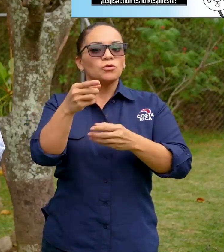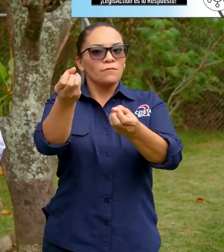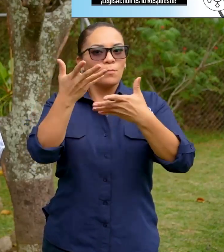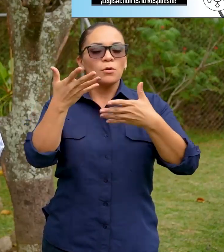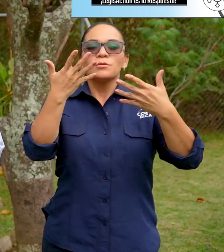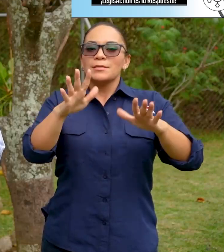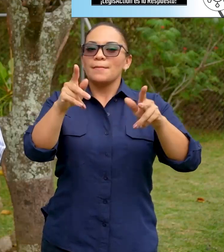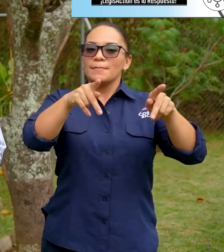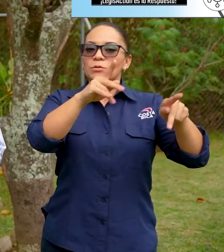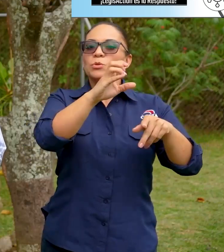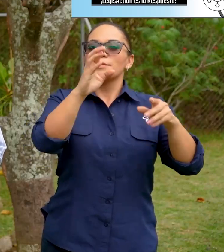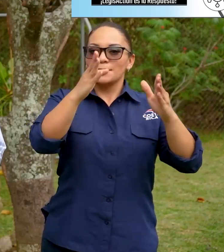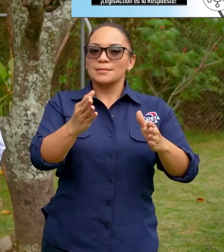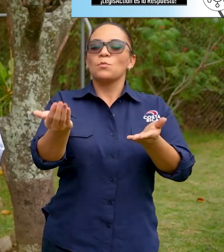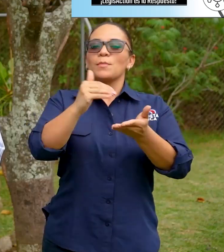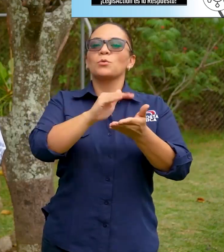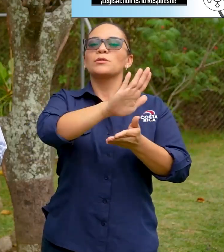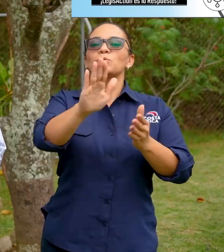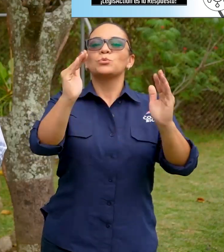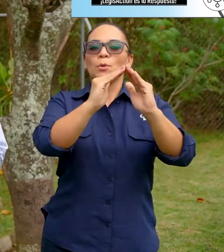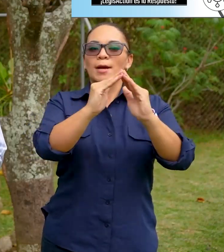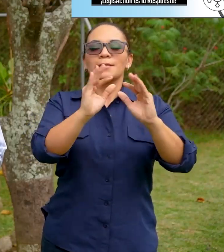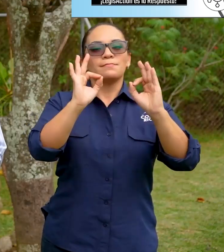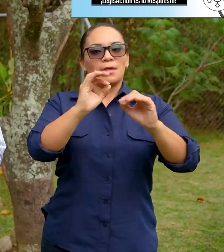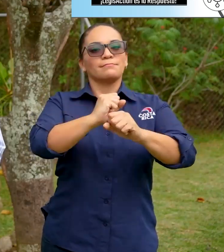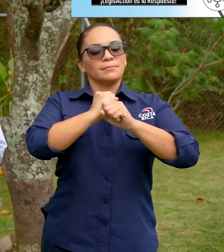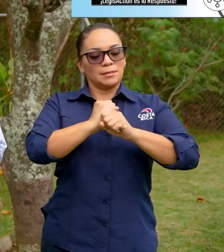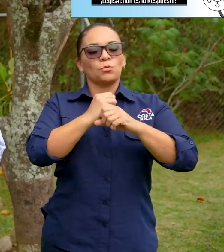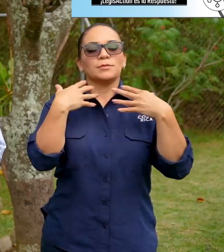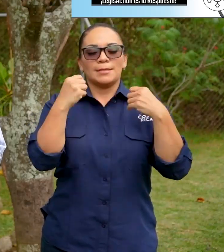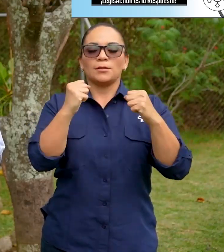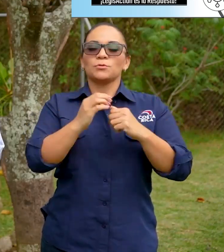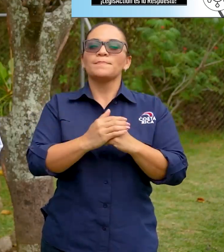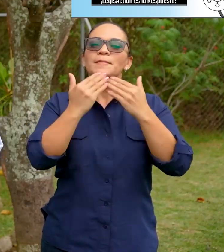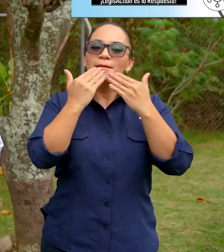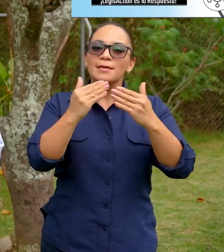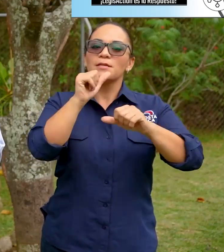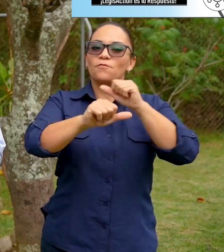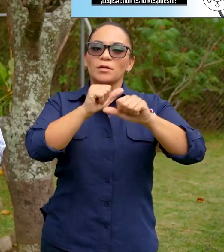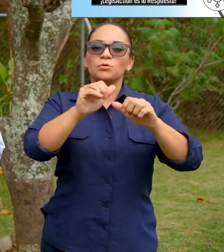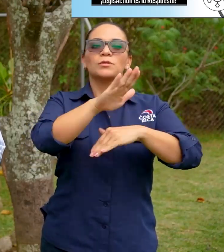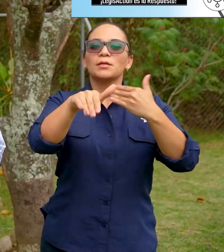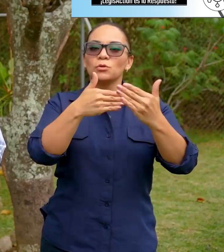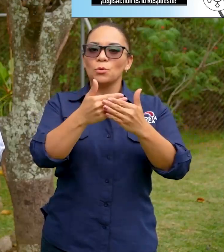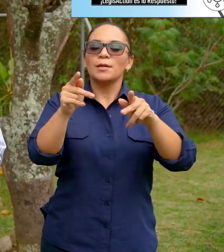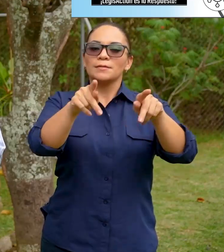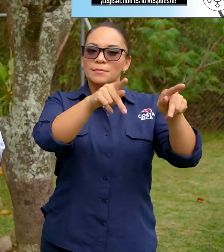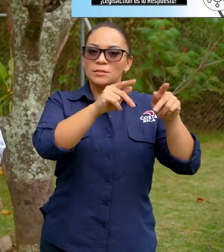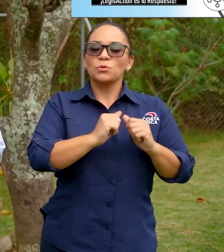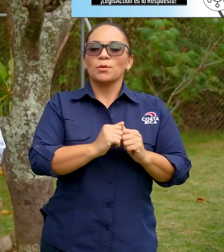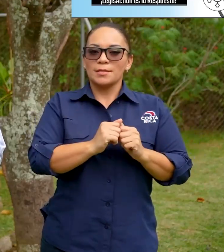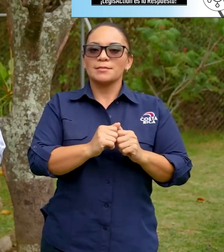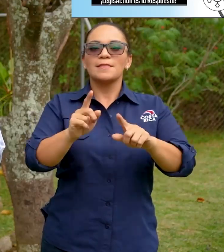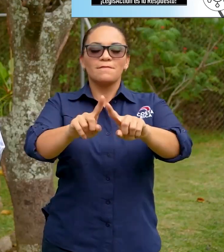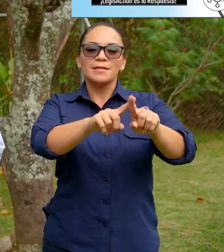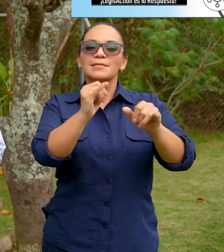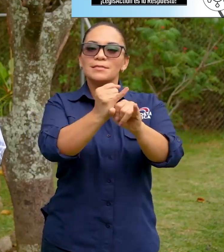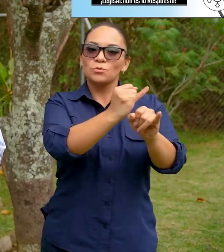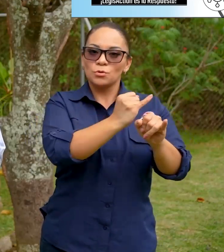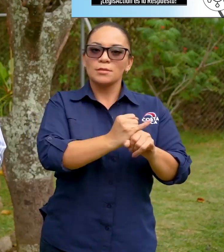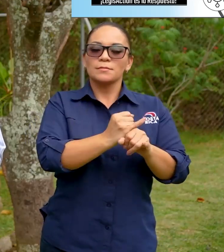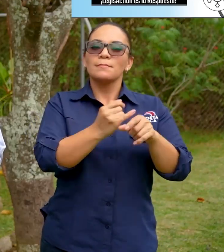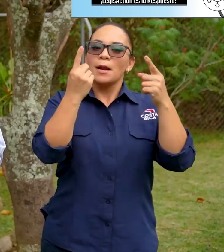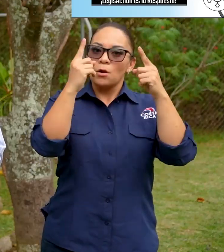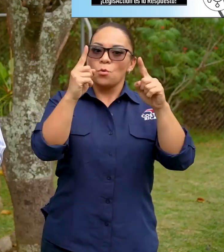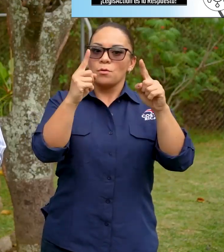han regresado a sus hogares de forma sana y segura agradecemos el esfuerzo de todos nuestros colegas En las otras instituciones para